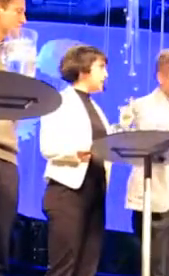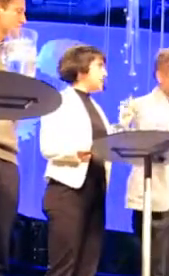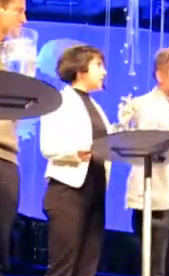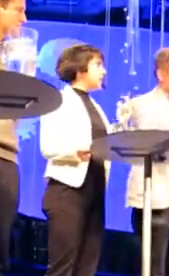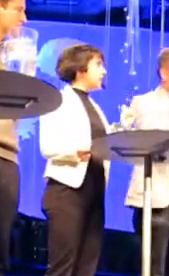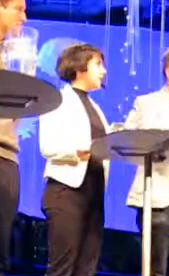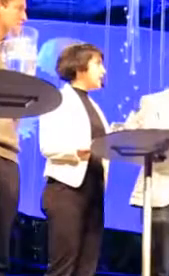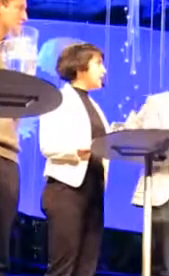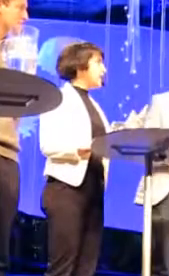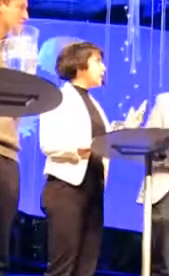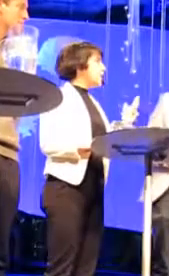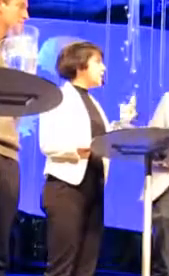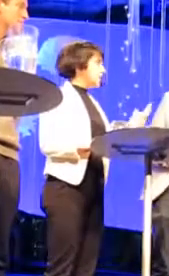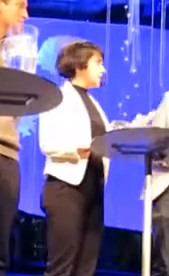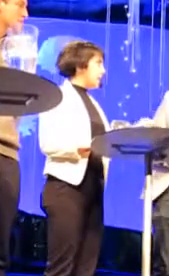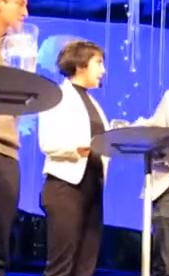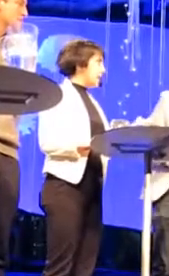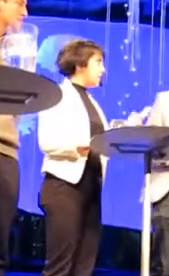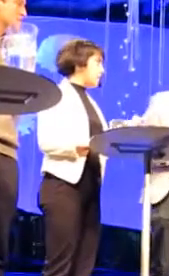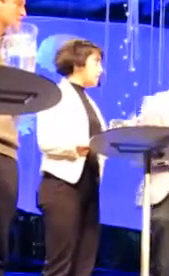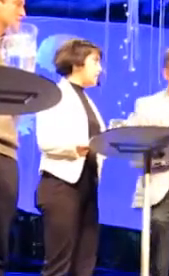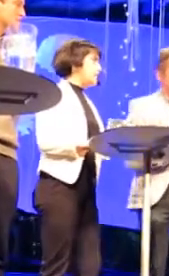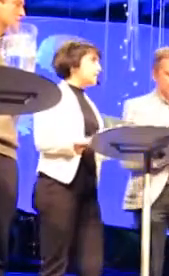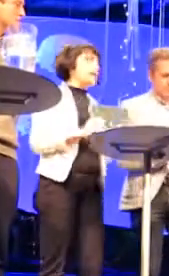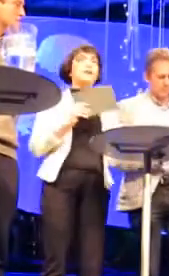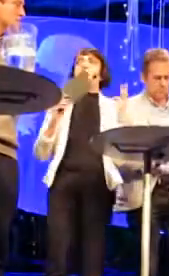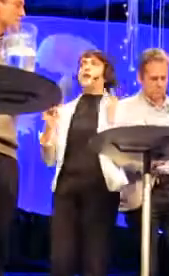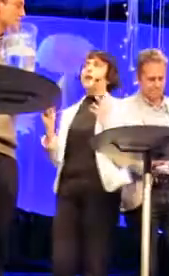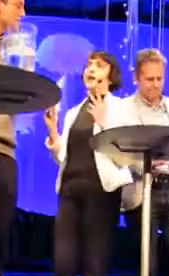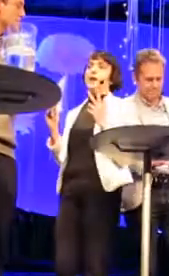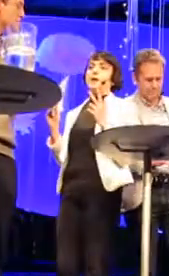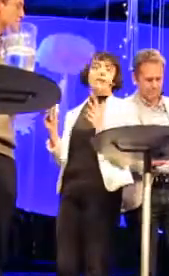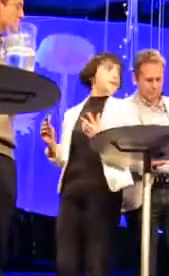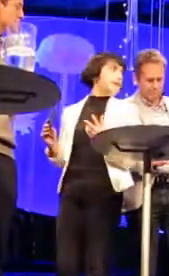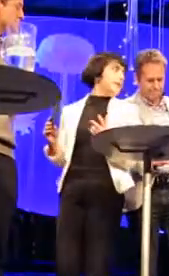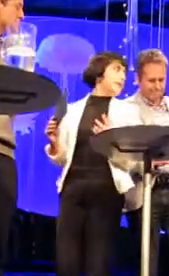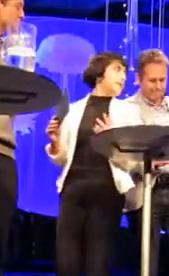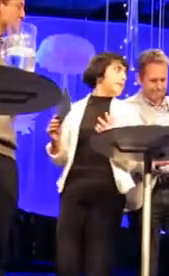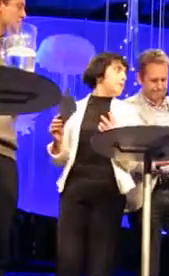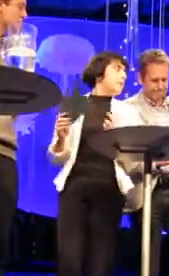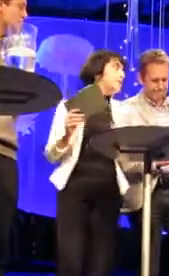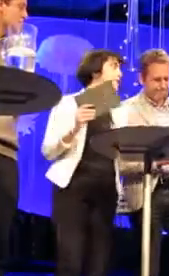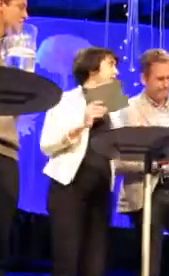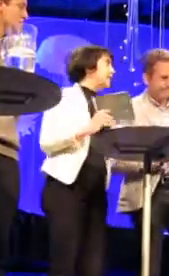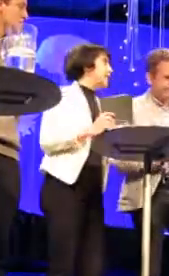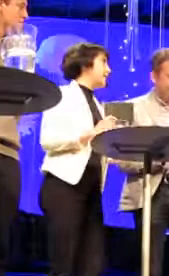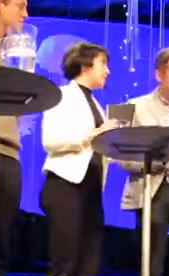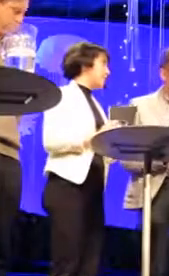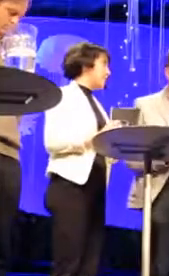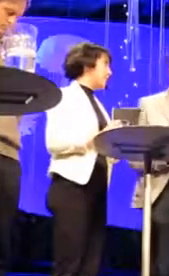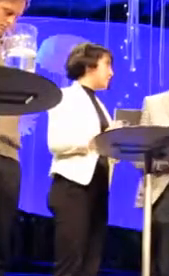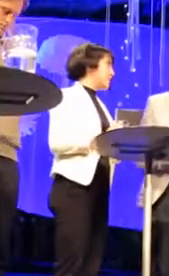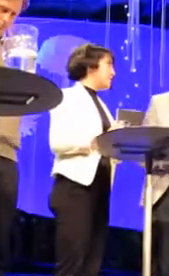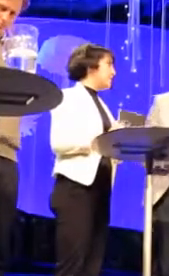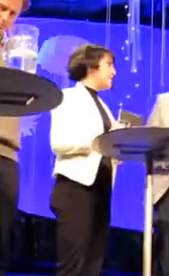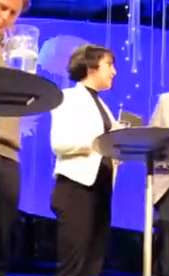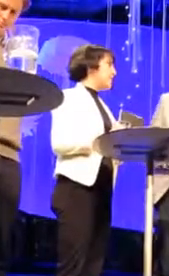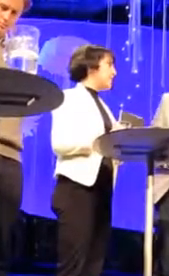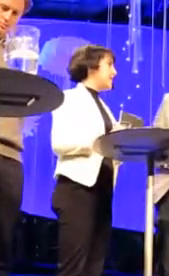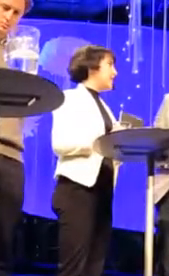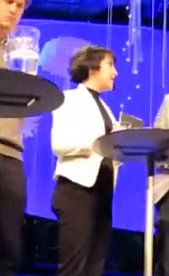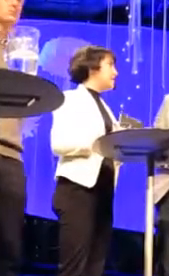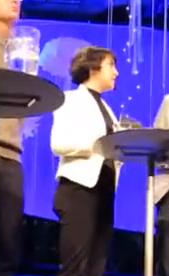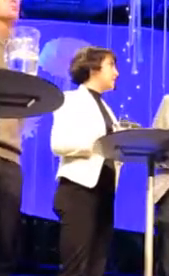det är tre önskningar var till våra kära politiker på vad ni vill av dem,